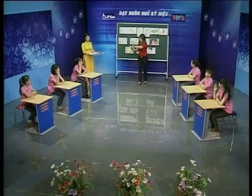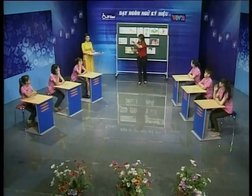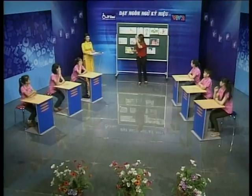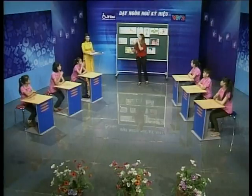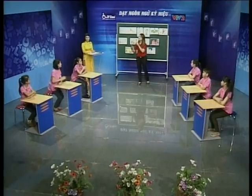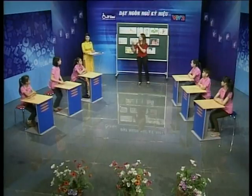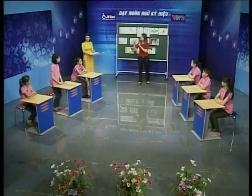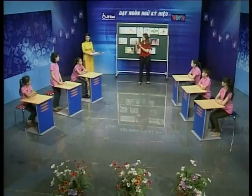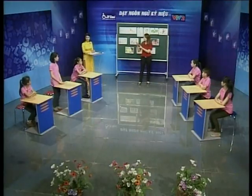À các bạn rất là thuộc bài đấy